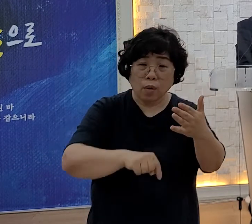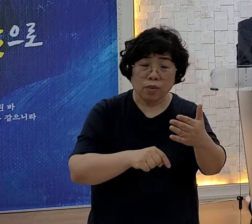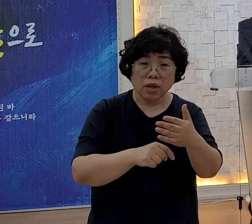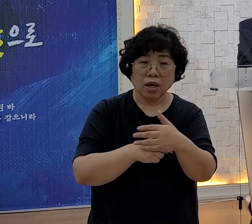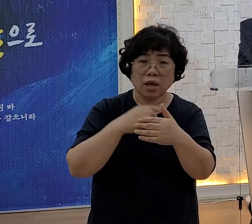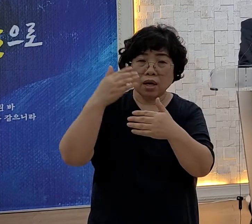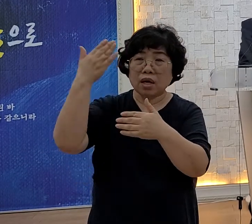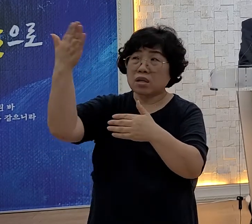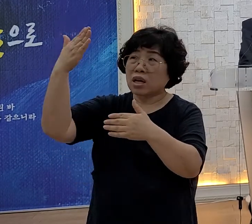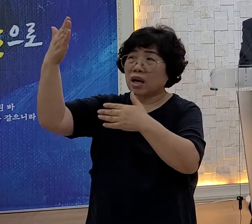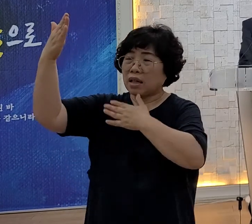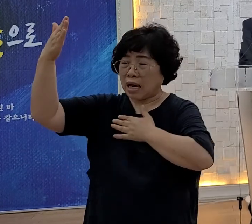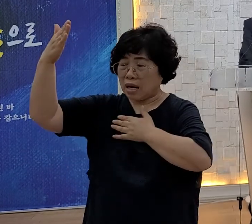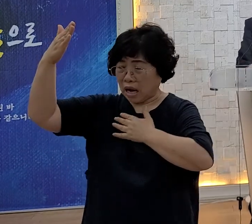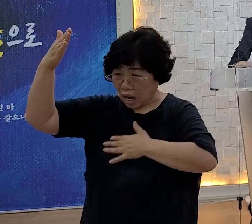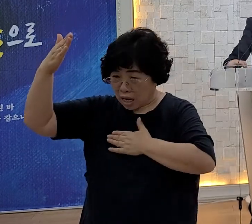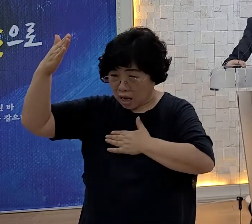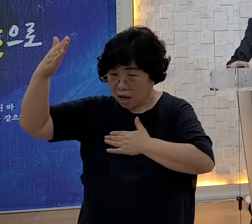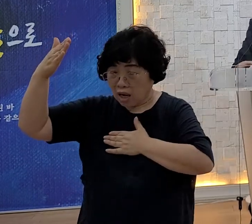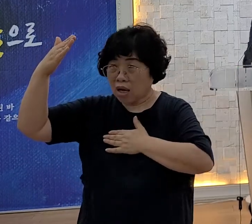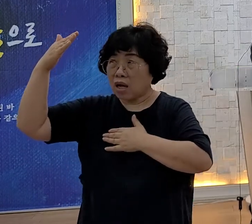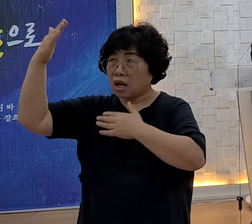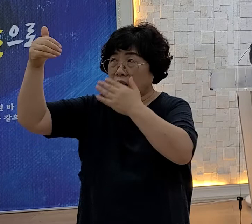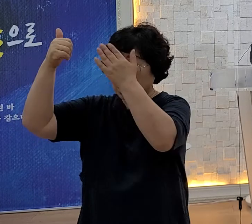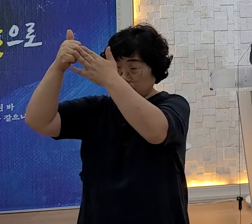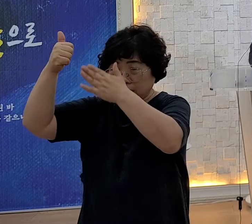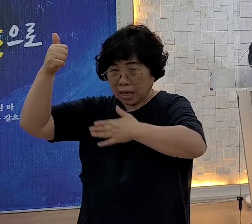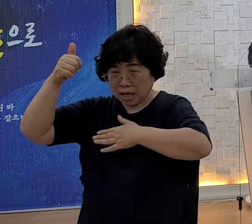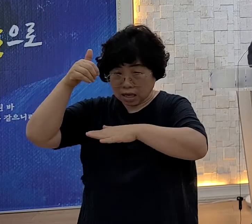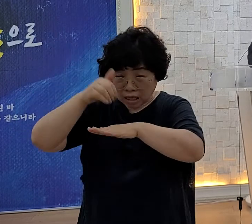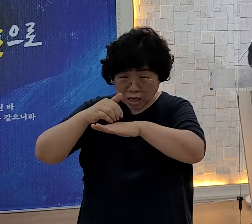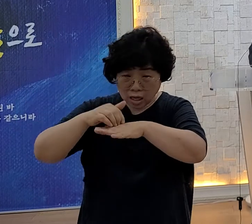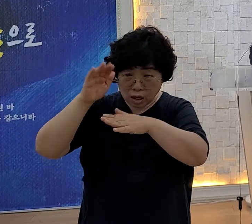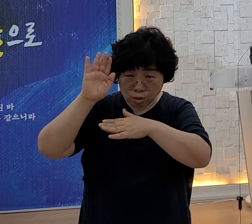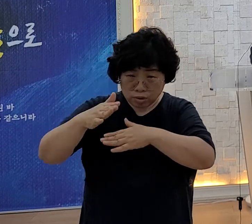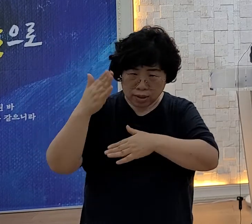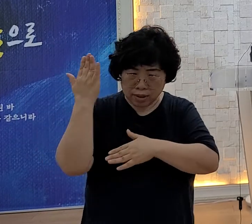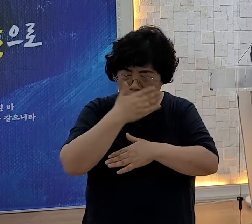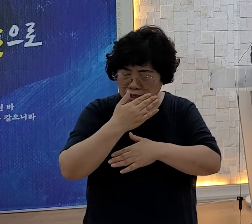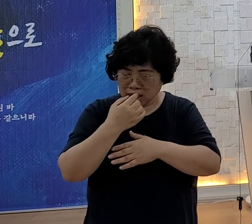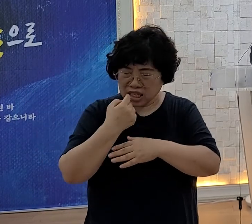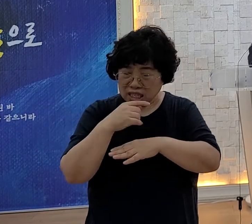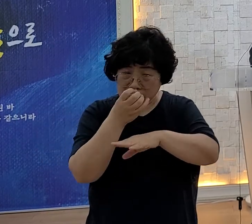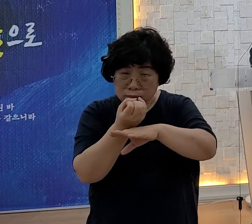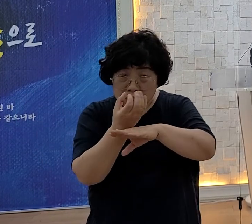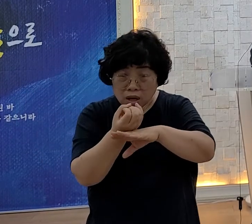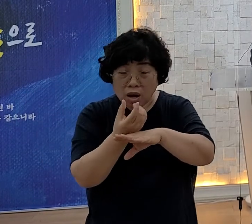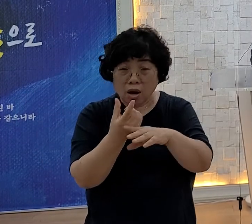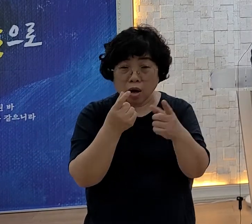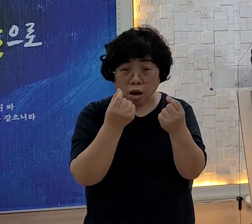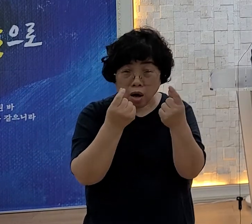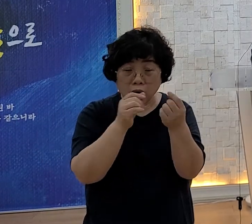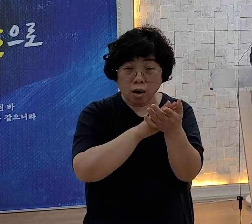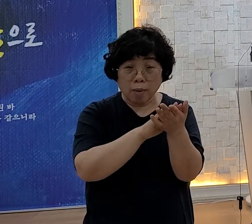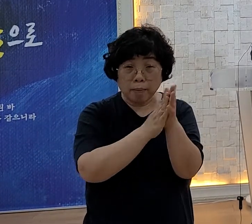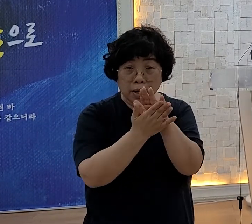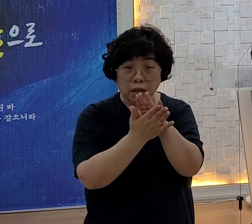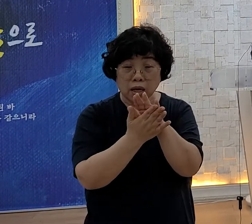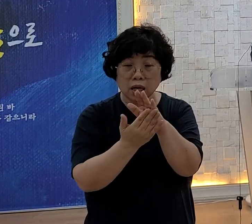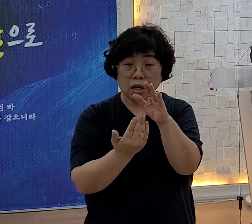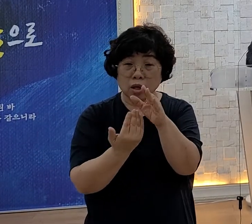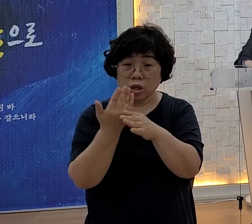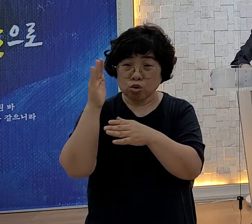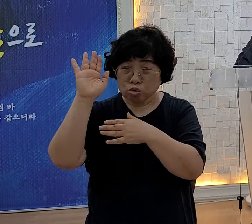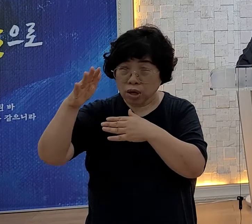그가 나를 단련하신 후에는 내가 순금같이 나온다. 오직 하나님을 의지하며 하나님께